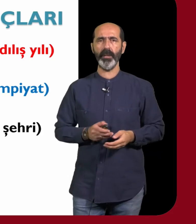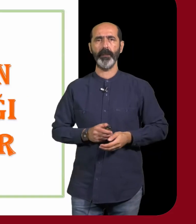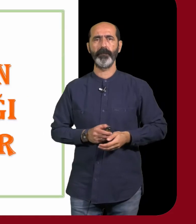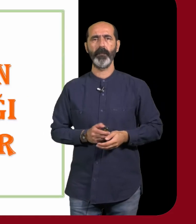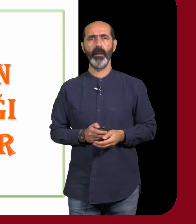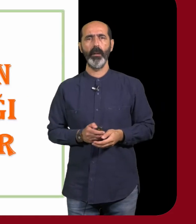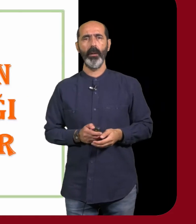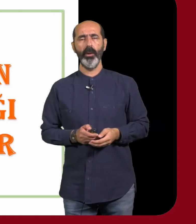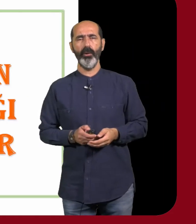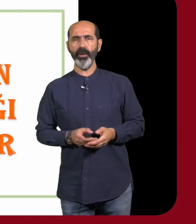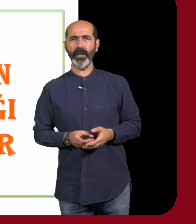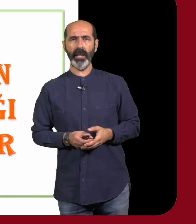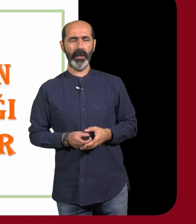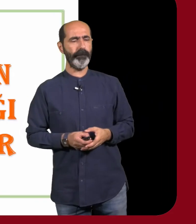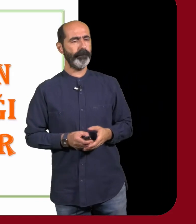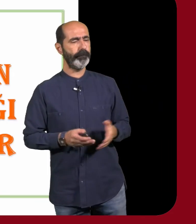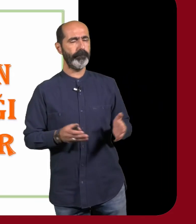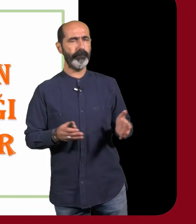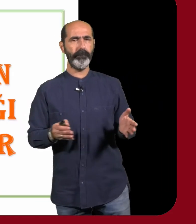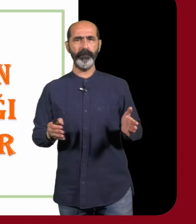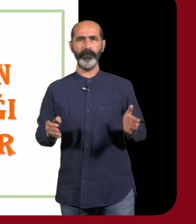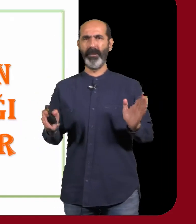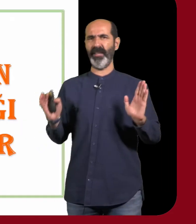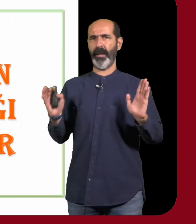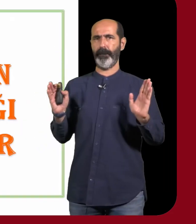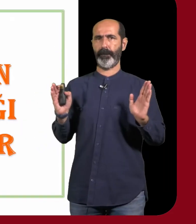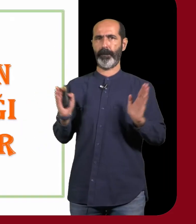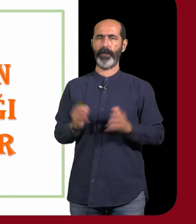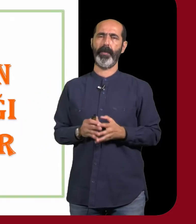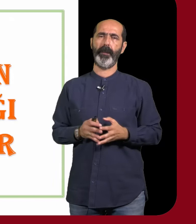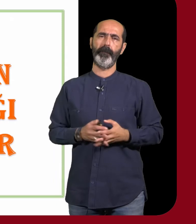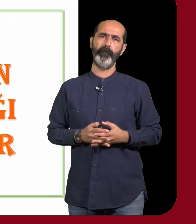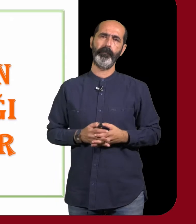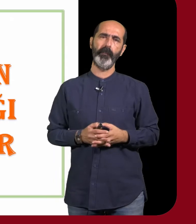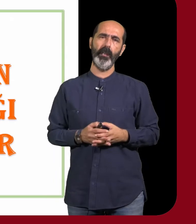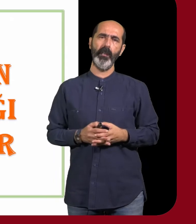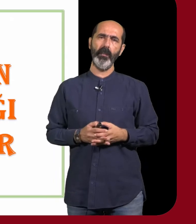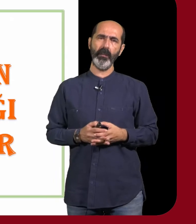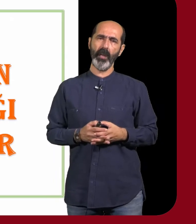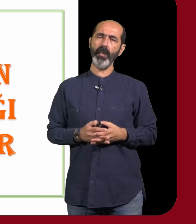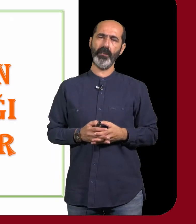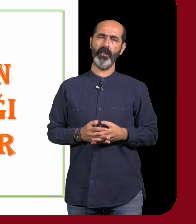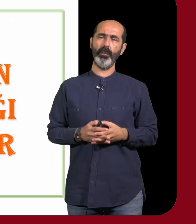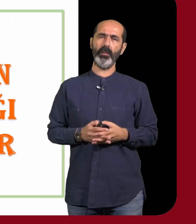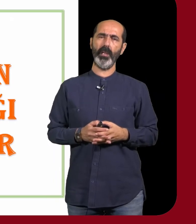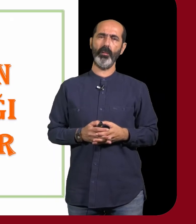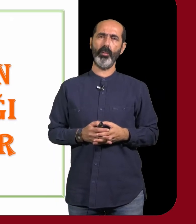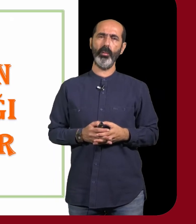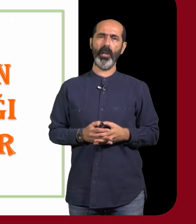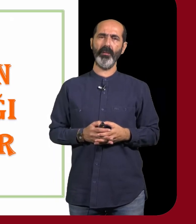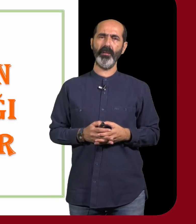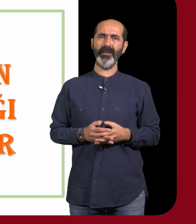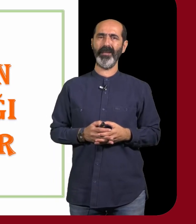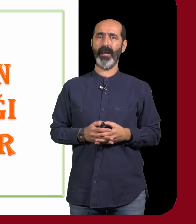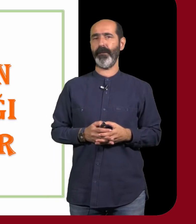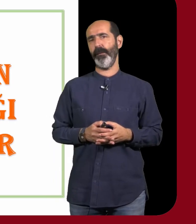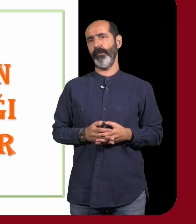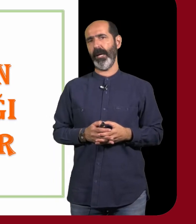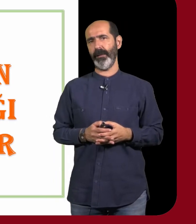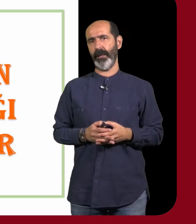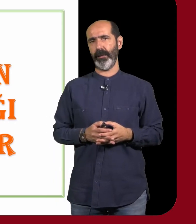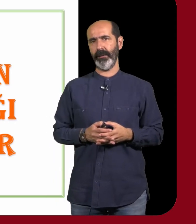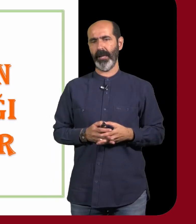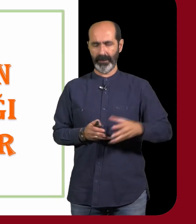pek Şimdi gelelim Bize O tarihte Türklerin kullandığı